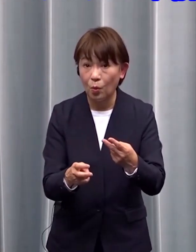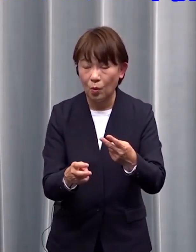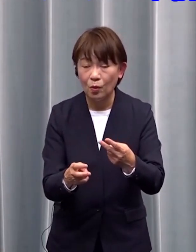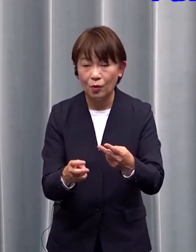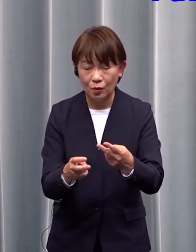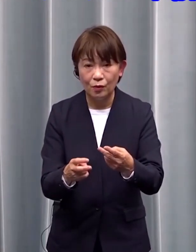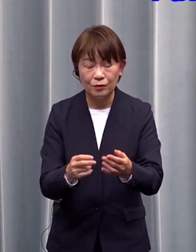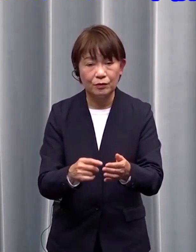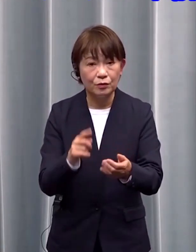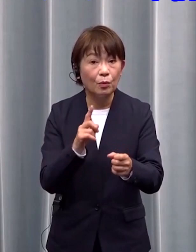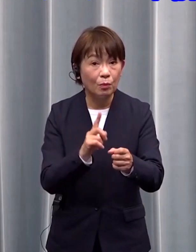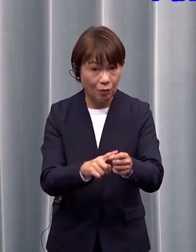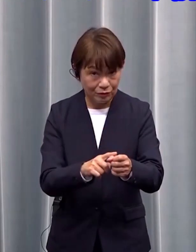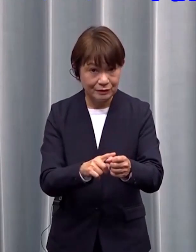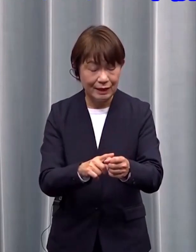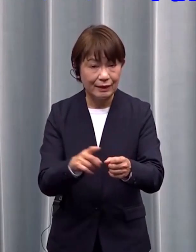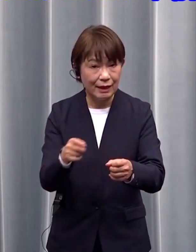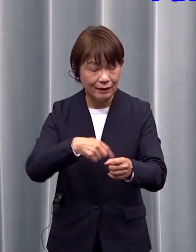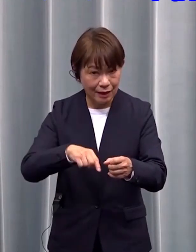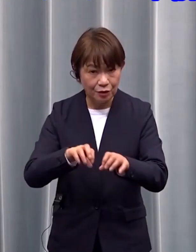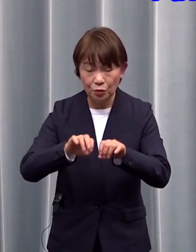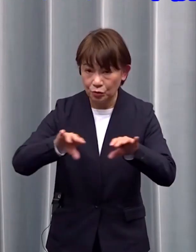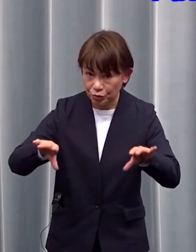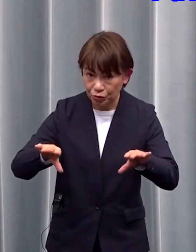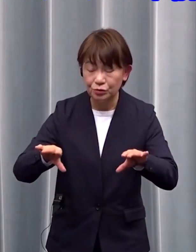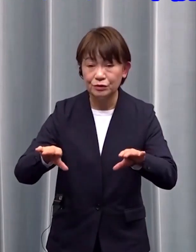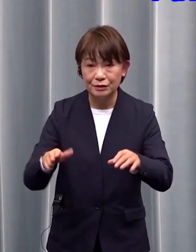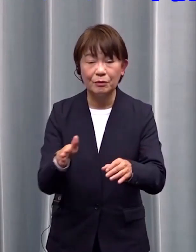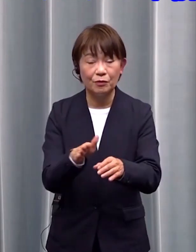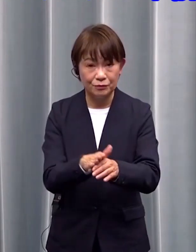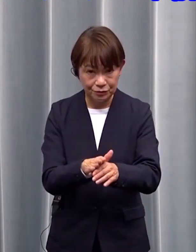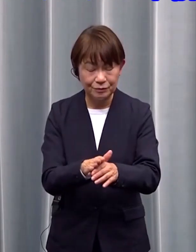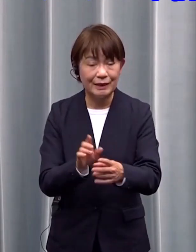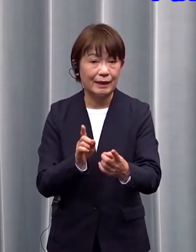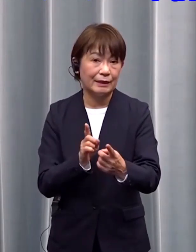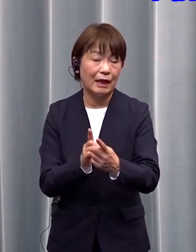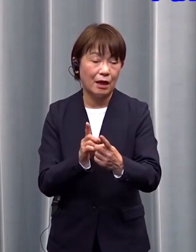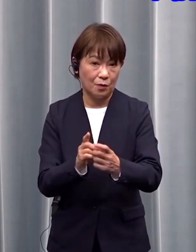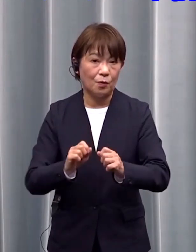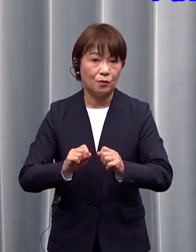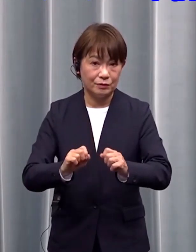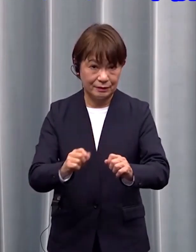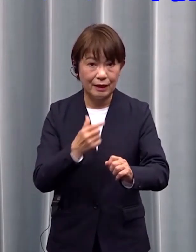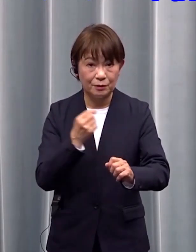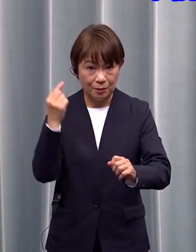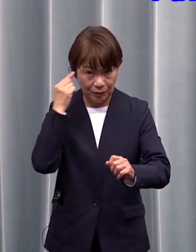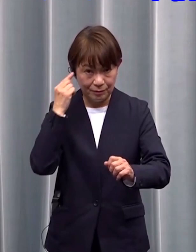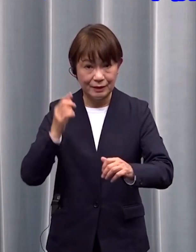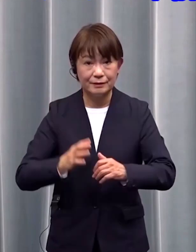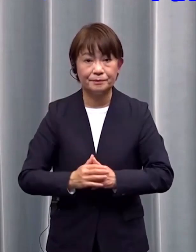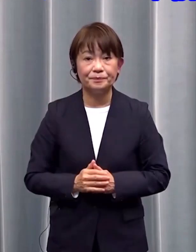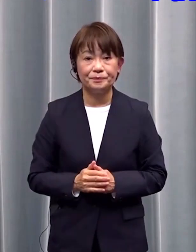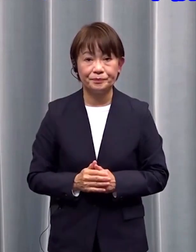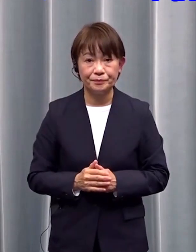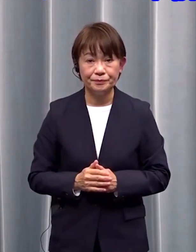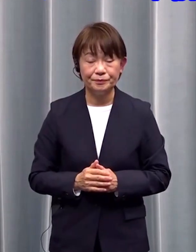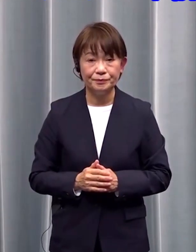周知やですね、厳正な対処等を含めて取り組みを進めていきたいと考えております。 はい、関